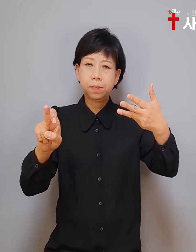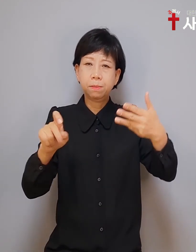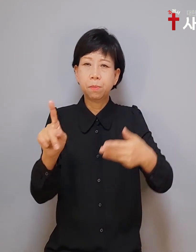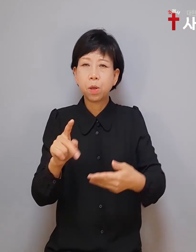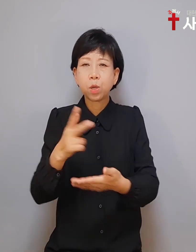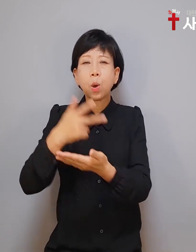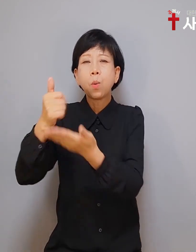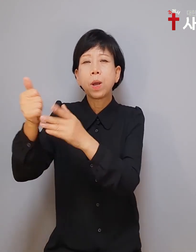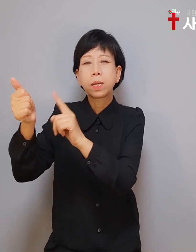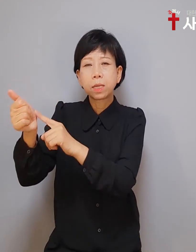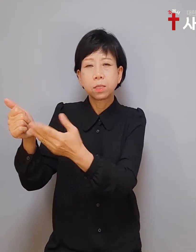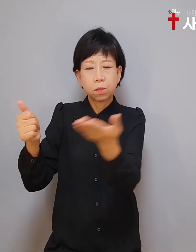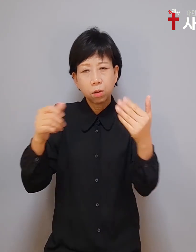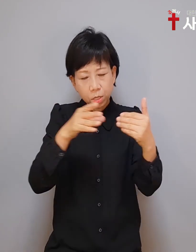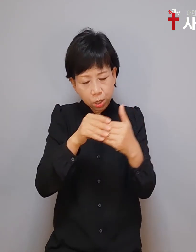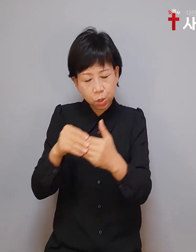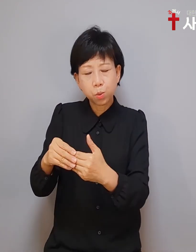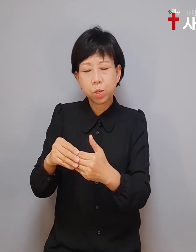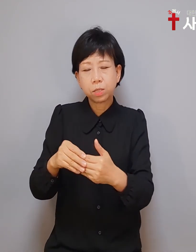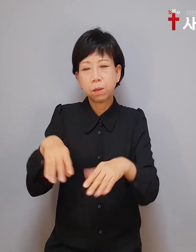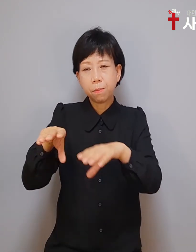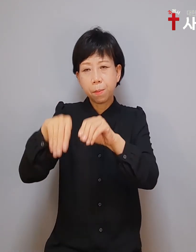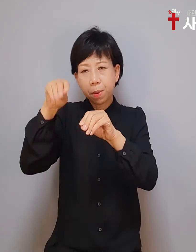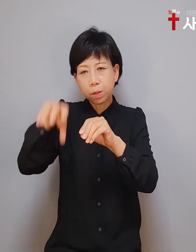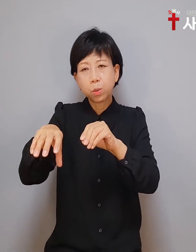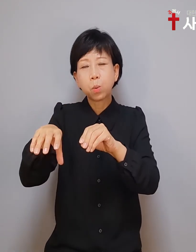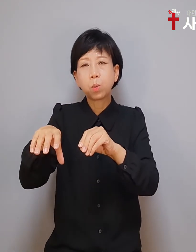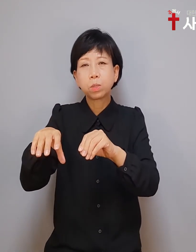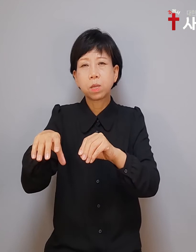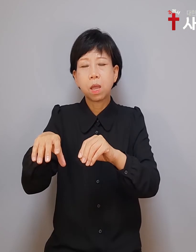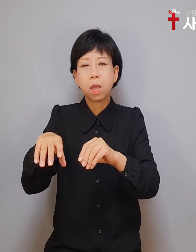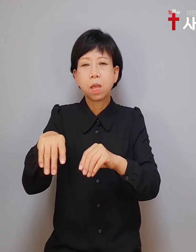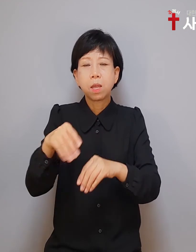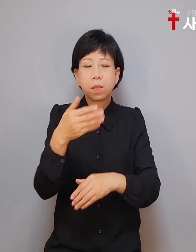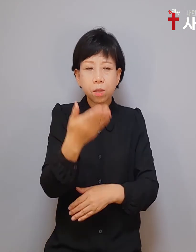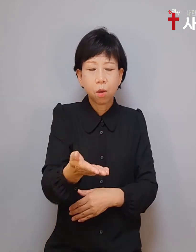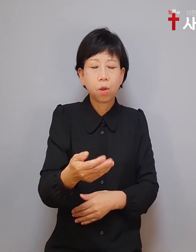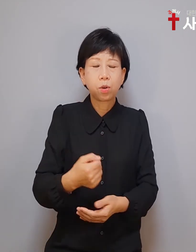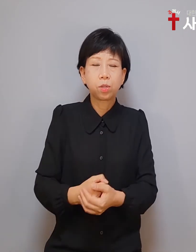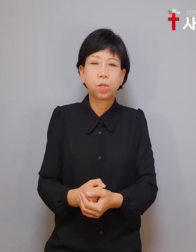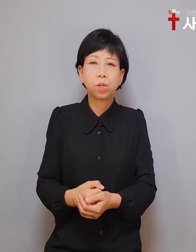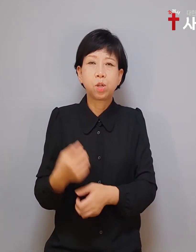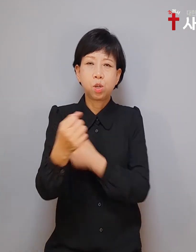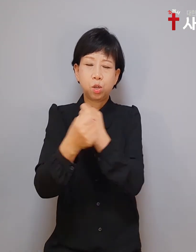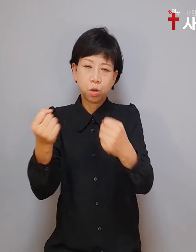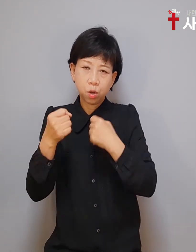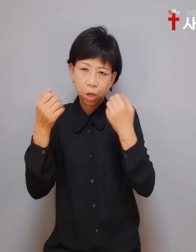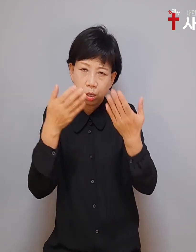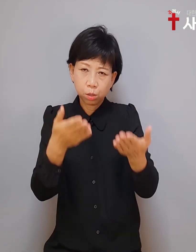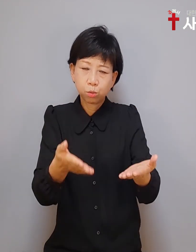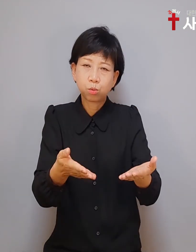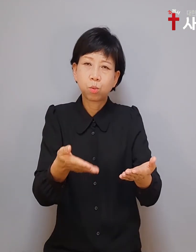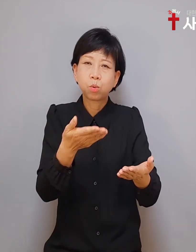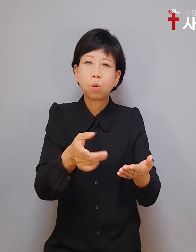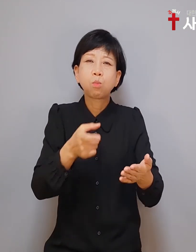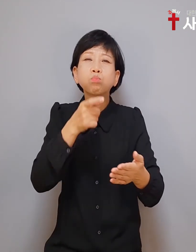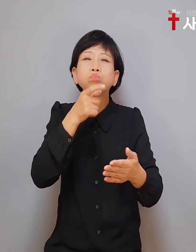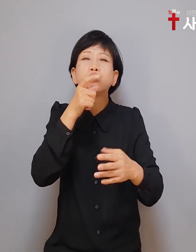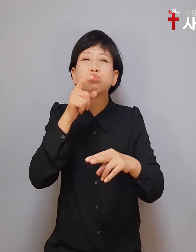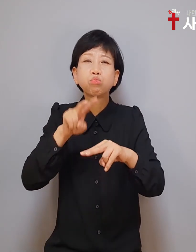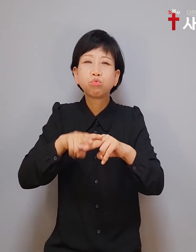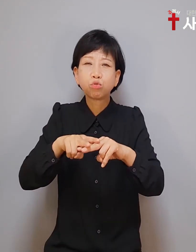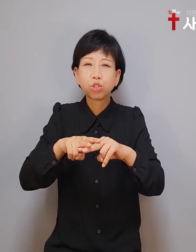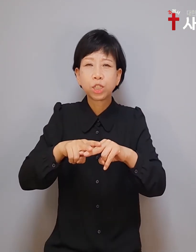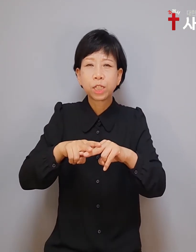하며 내 뼈를 견고하게 하리니 너는 뭐 같고요? 물된 동산 같겠고 물이 끊어지지 아니하는